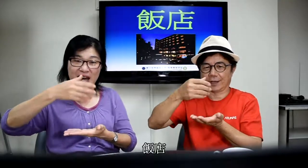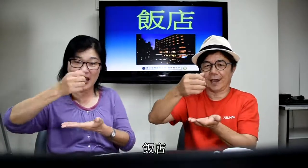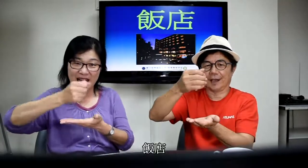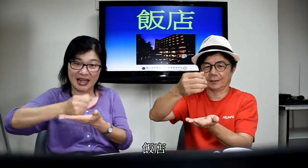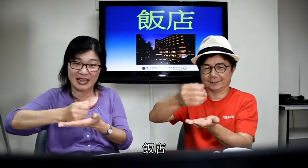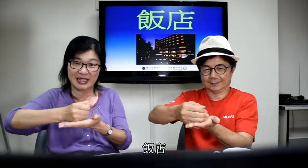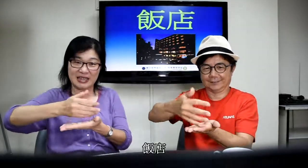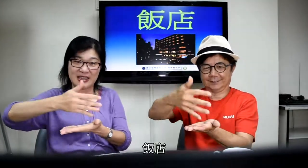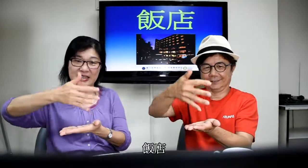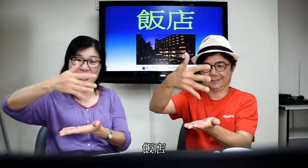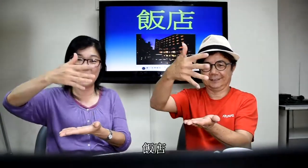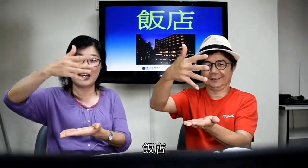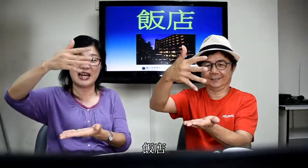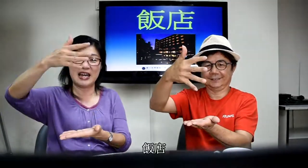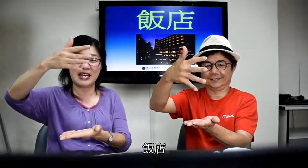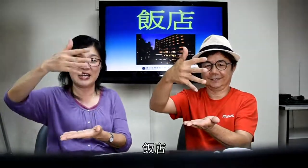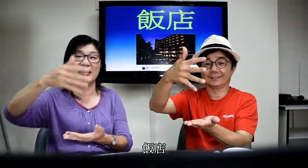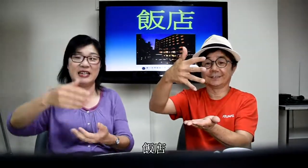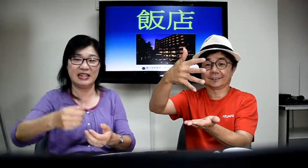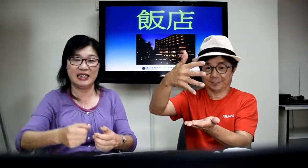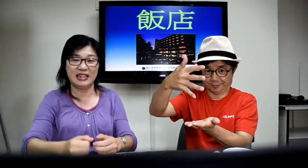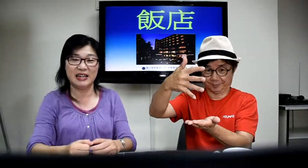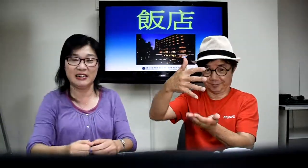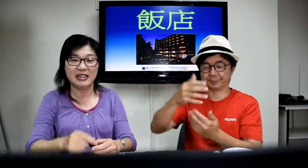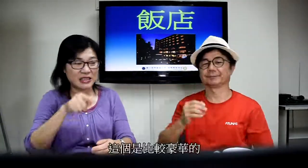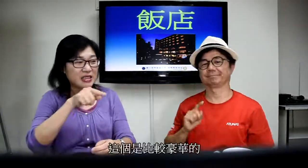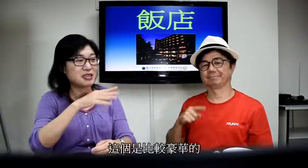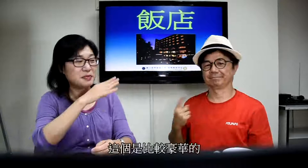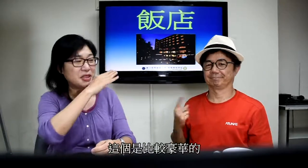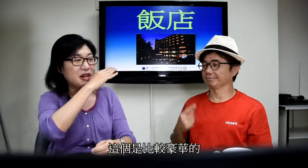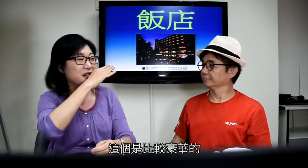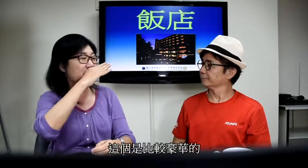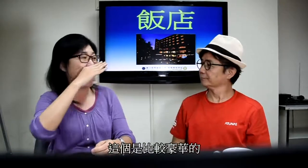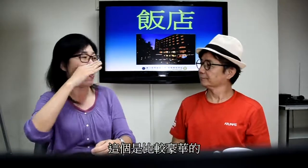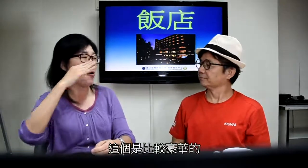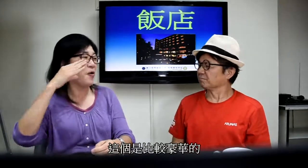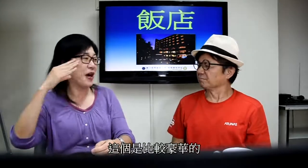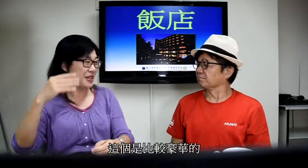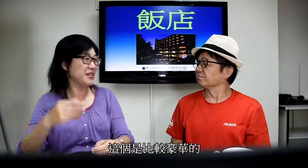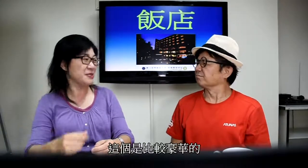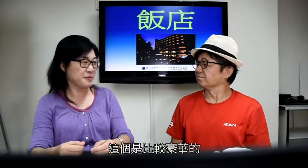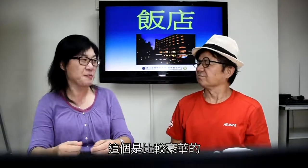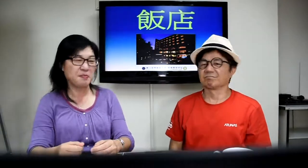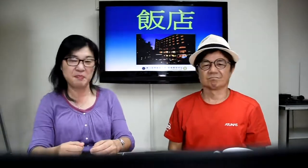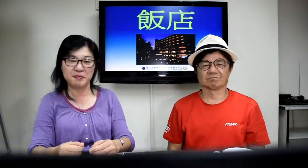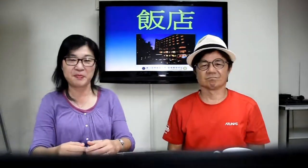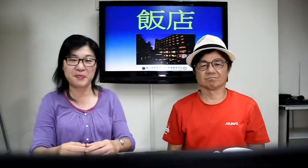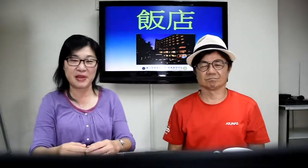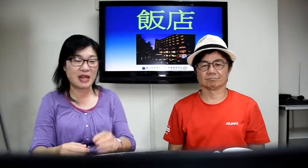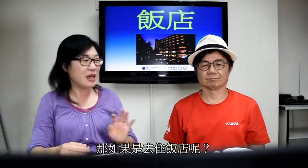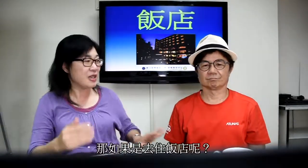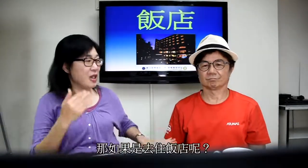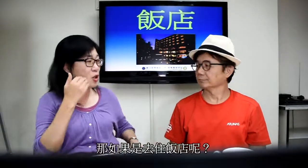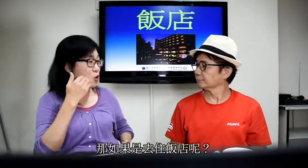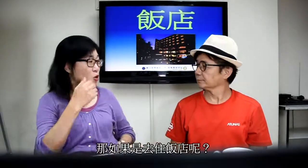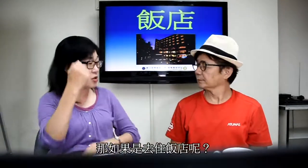饭店这个是比较豪华的，嗯，那如果是去